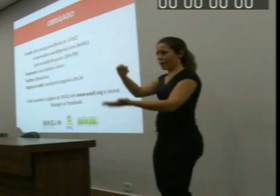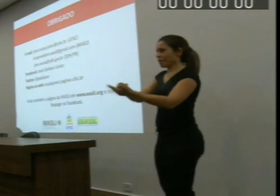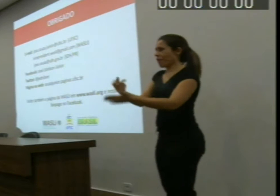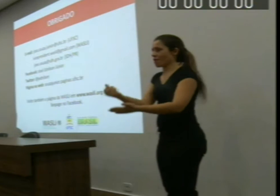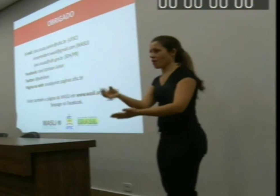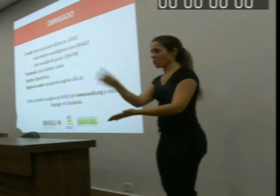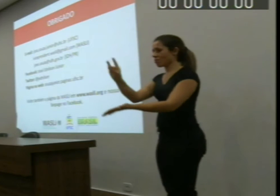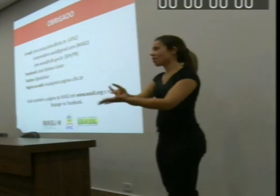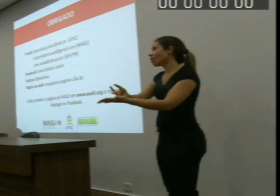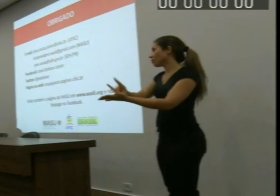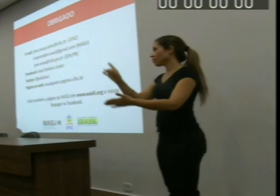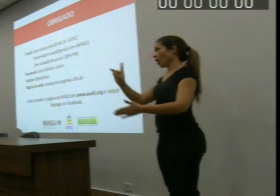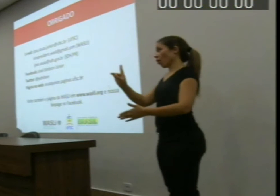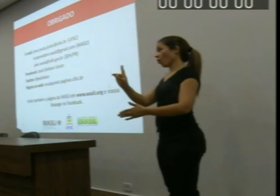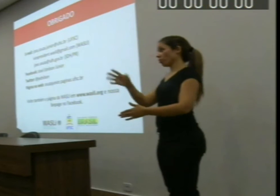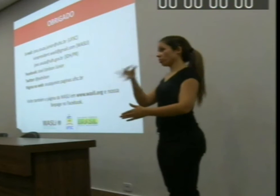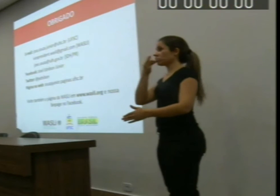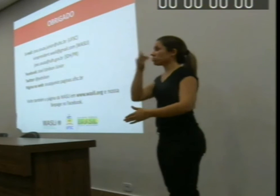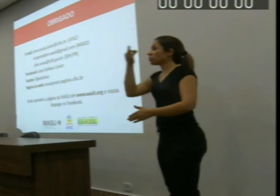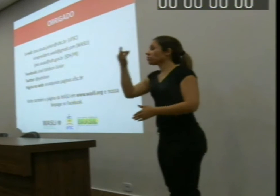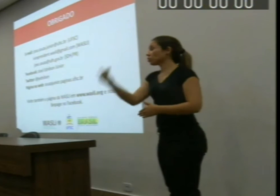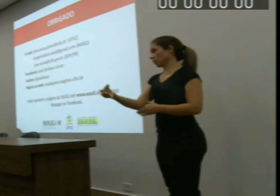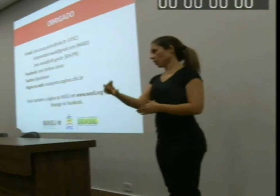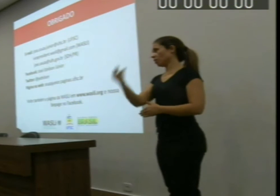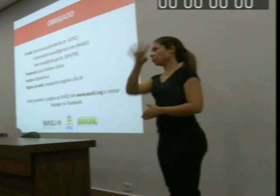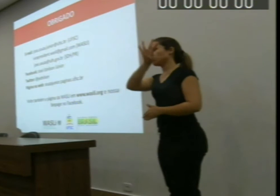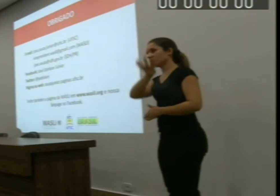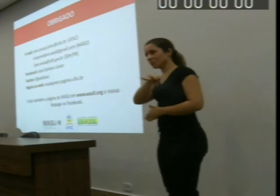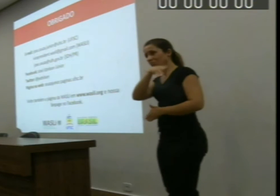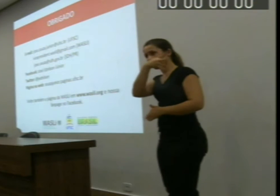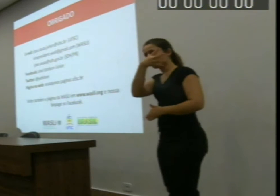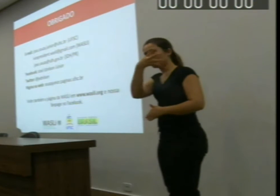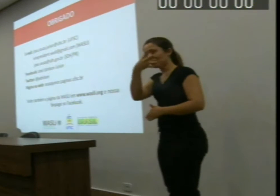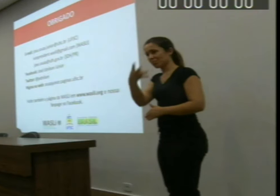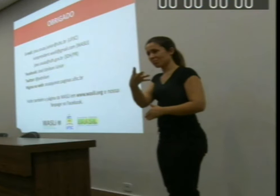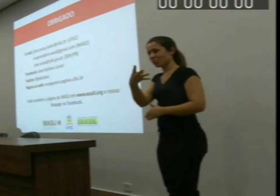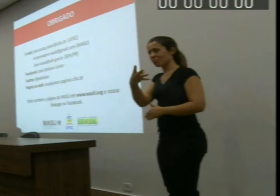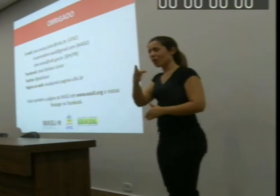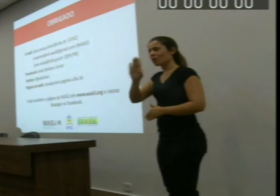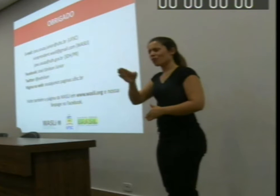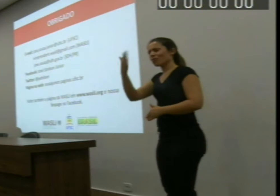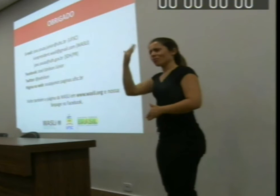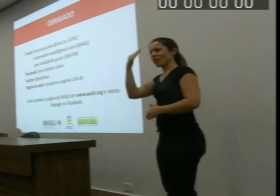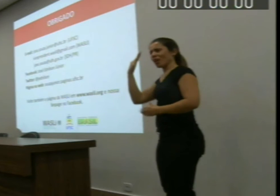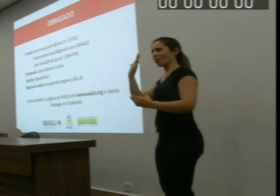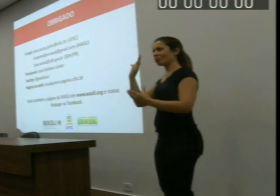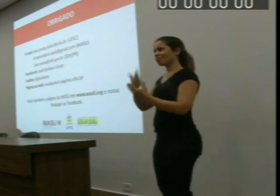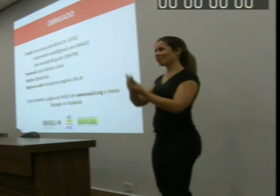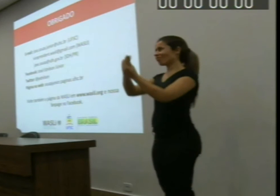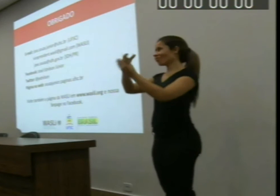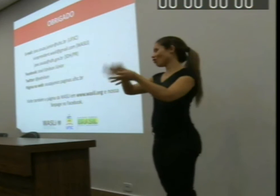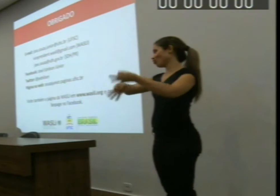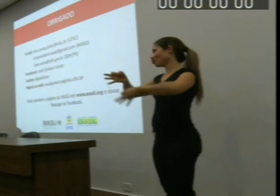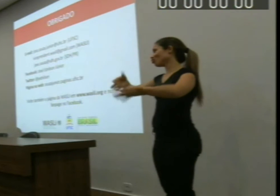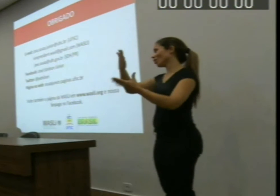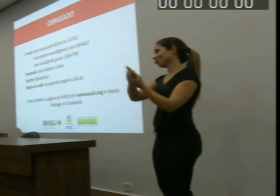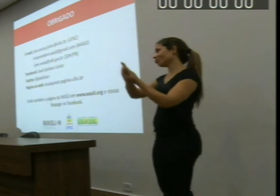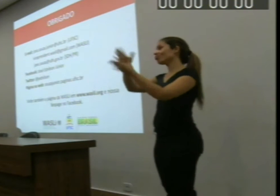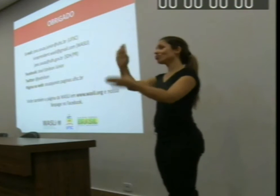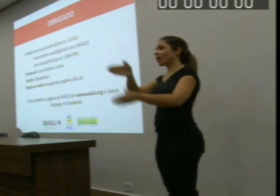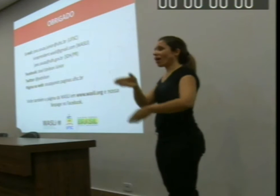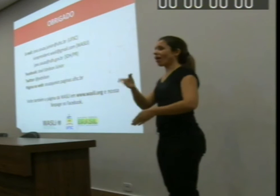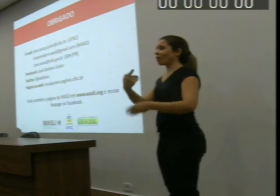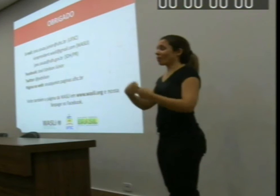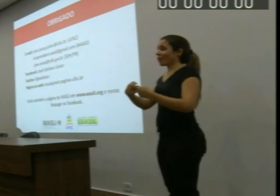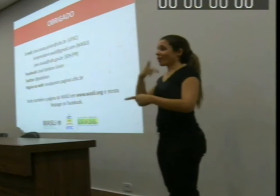que é uma sugestão o Sintra já foi até processado por causa disso uma vez e ele só se safou Porque ele disse que a tabela era uma sugestão